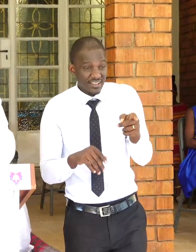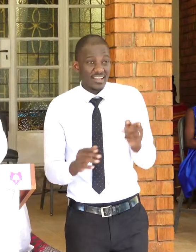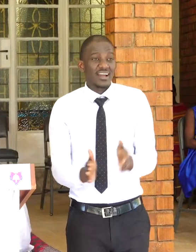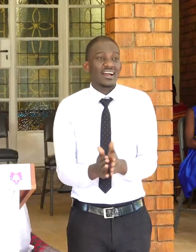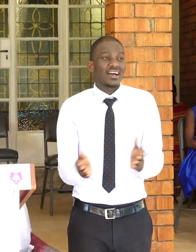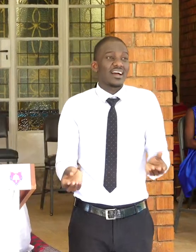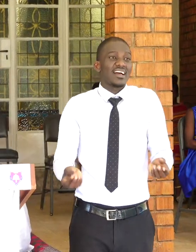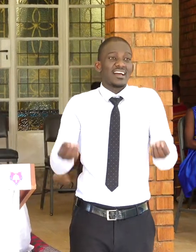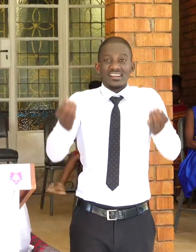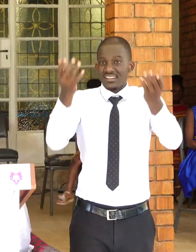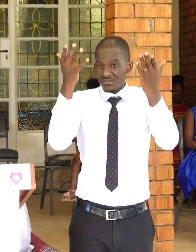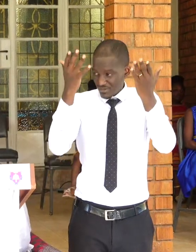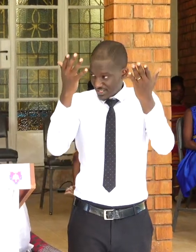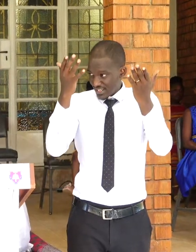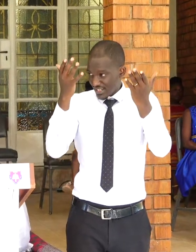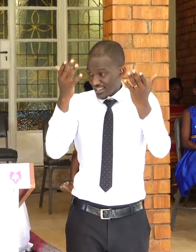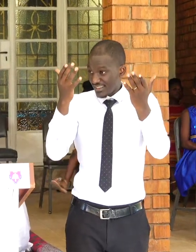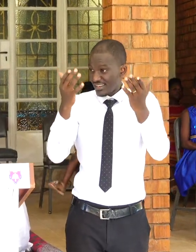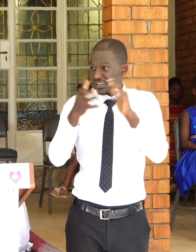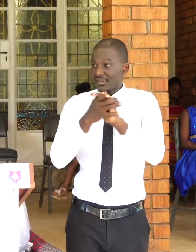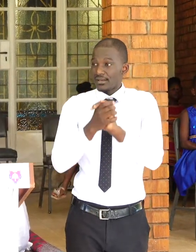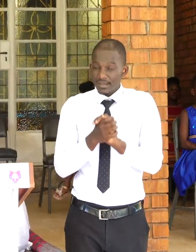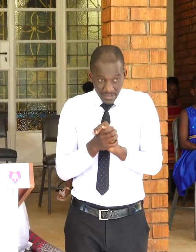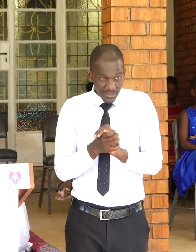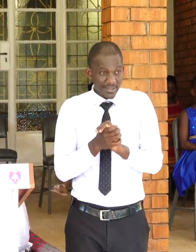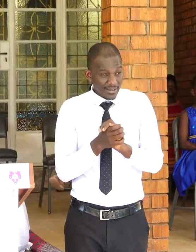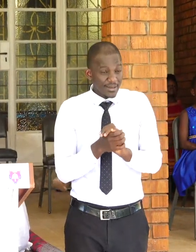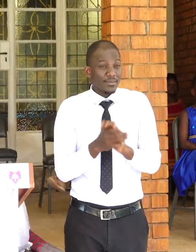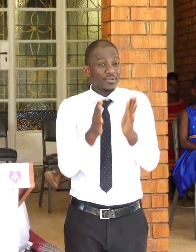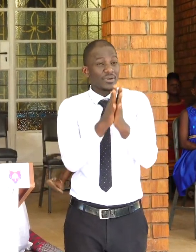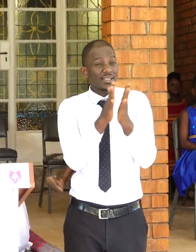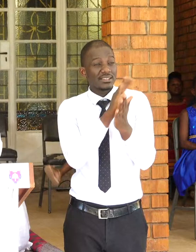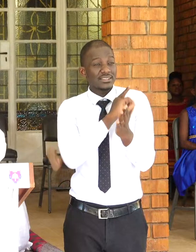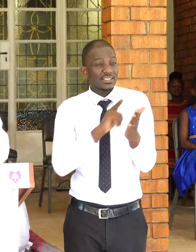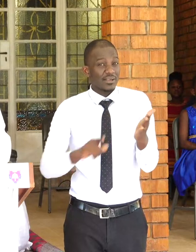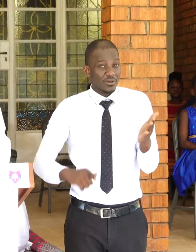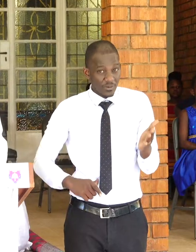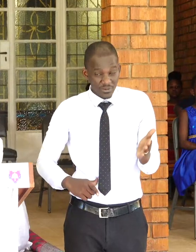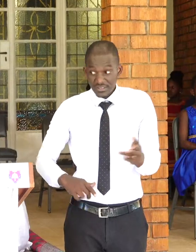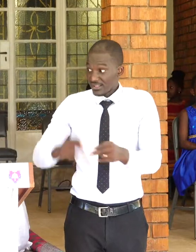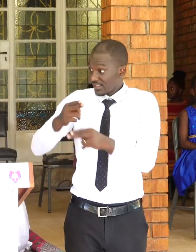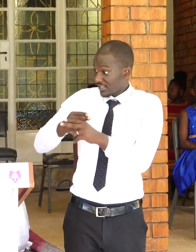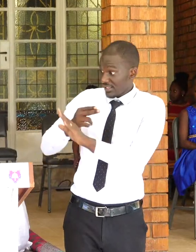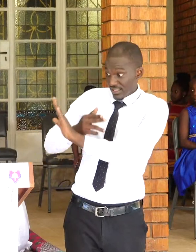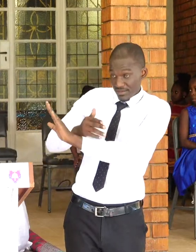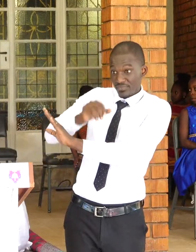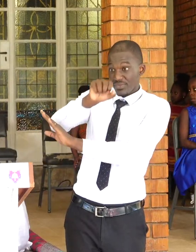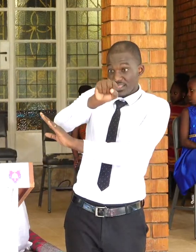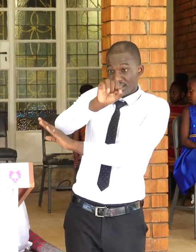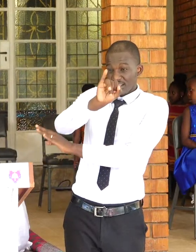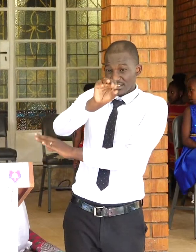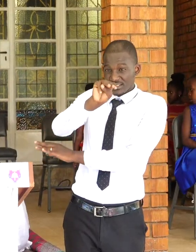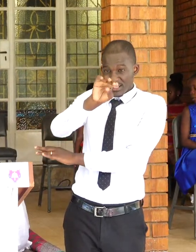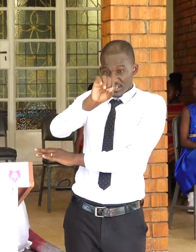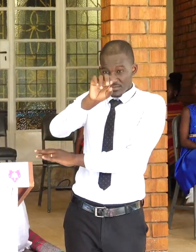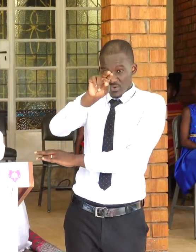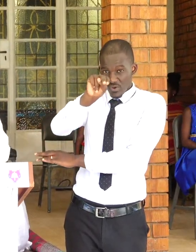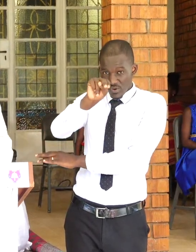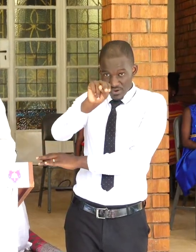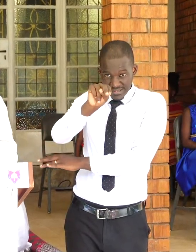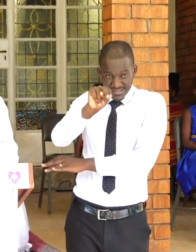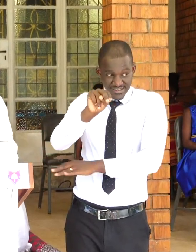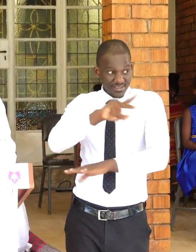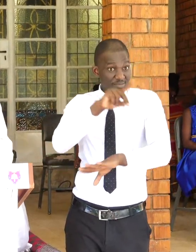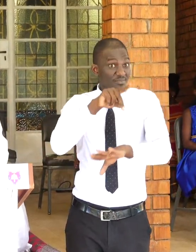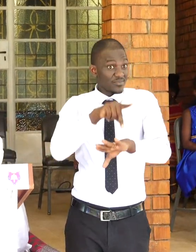Aleluya. Mukama yeebazibwe. Yesu yeebazibwe abooluganda. Erinnya nze Simon Peter dembe lya Yesu, olw'ekisa